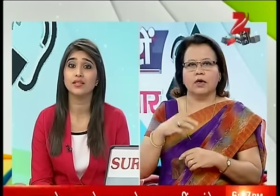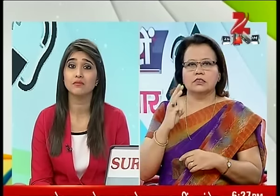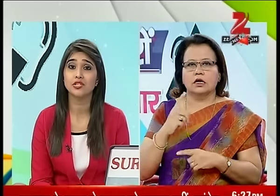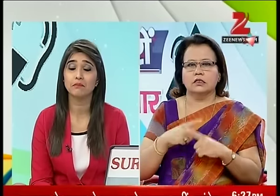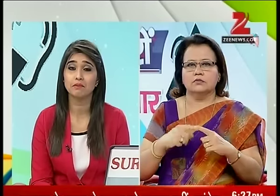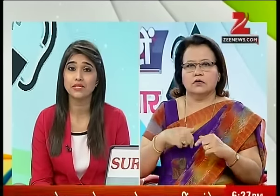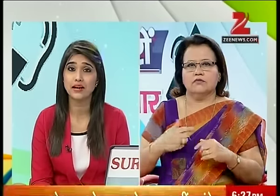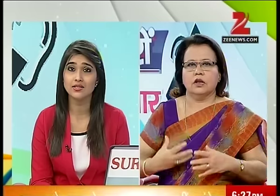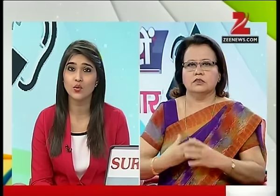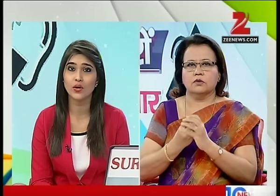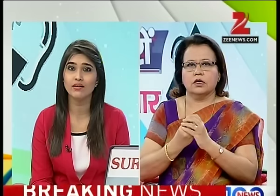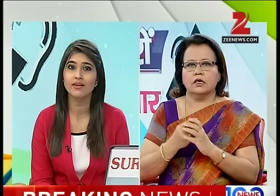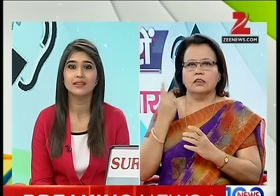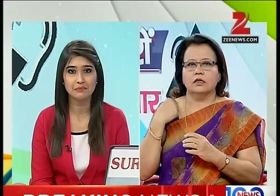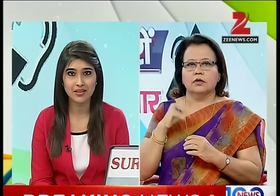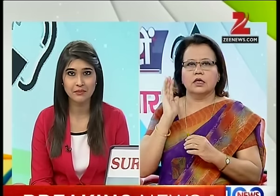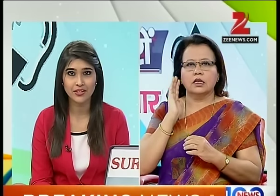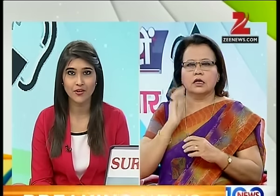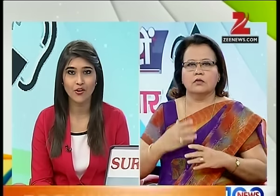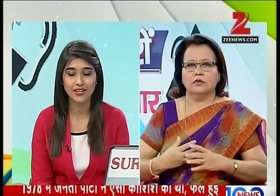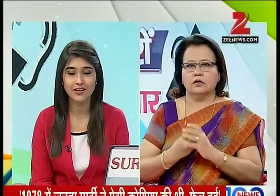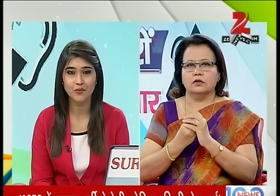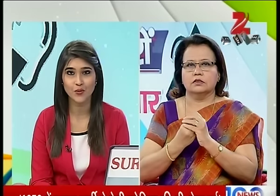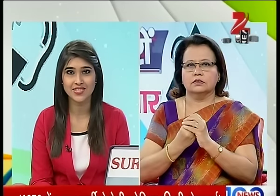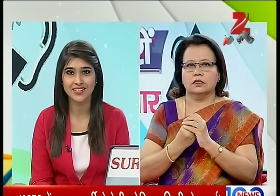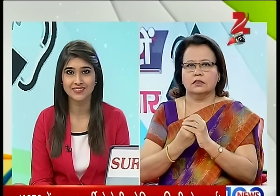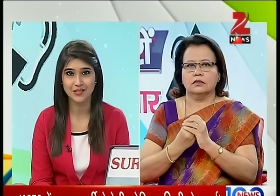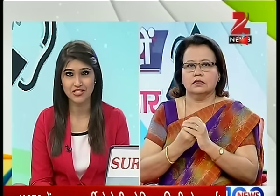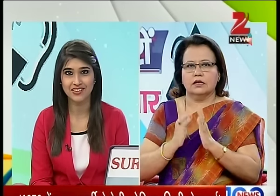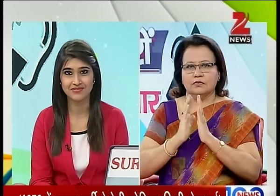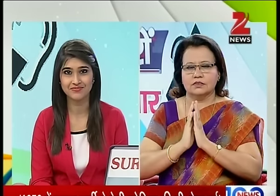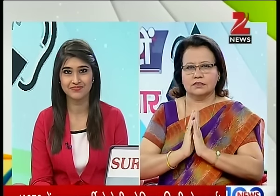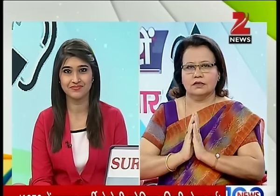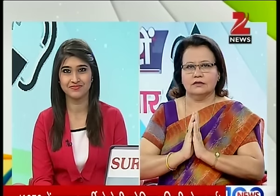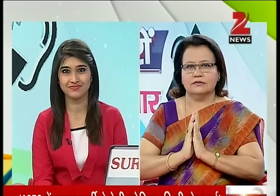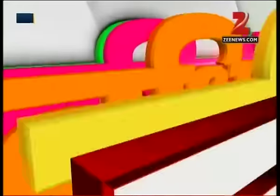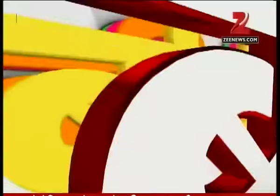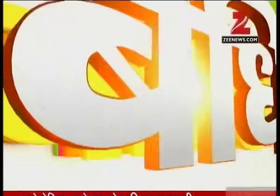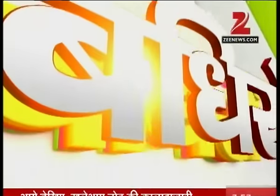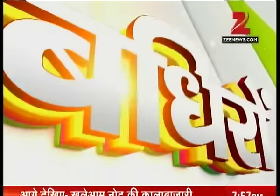दोपहर 3:30 बजे हम फिर से हाजिर होंगे दिन भर की बड़ी और नई खबरों के साथ। नमस्कार।